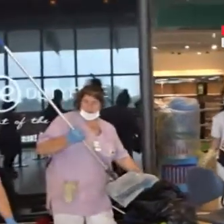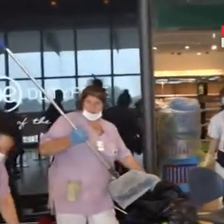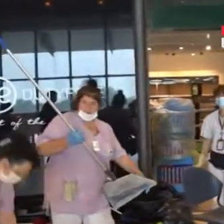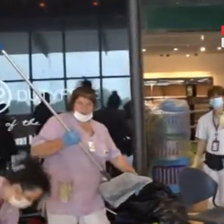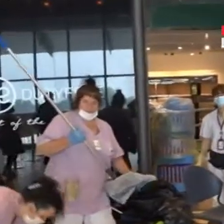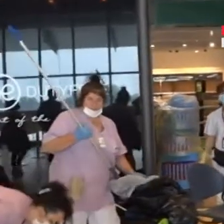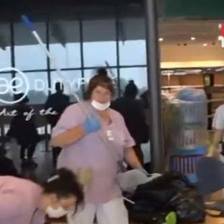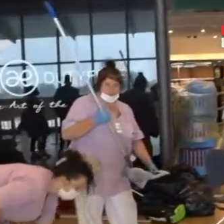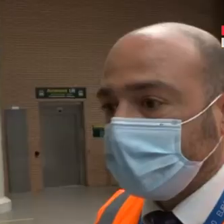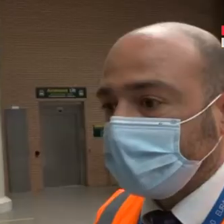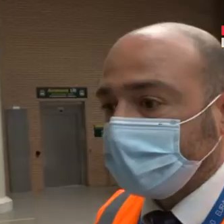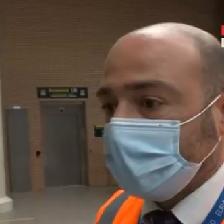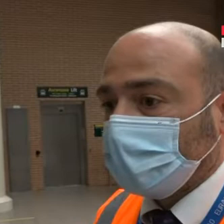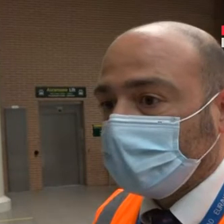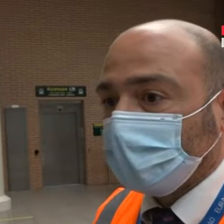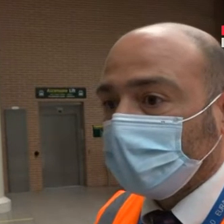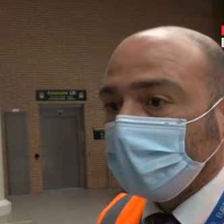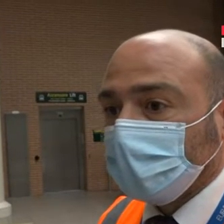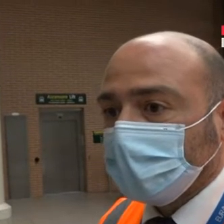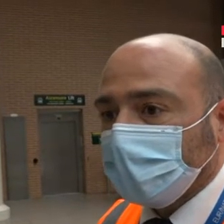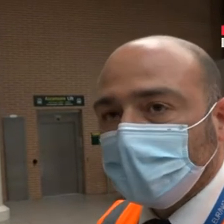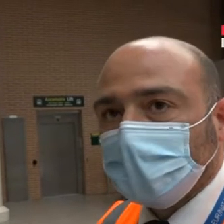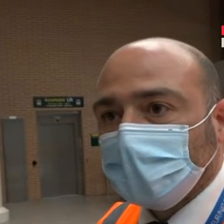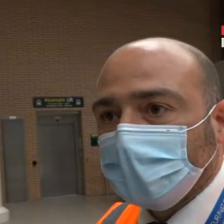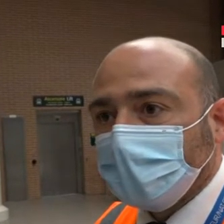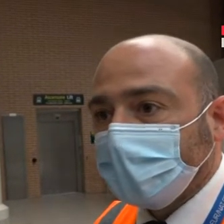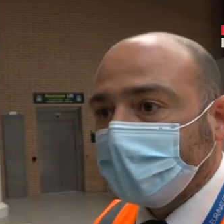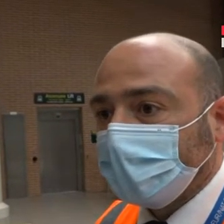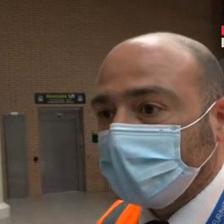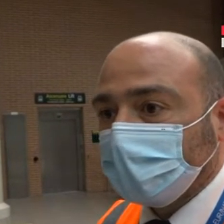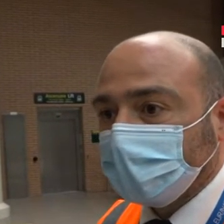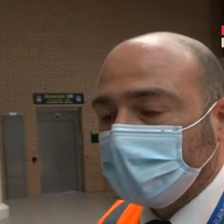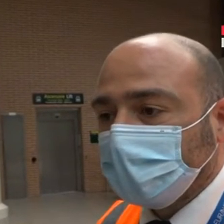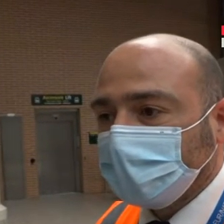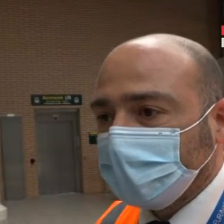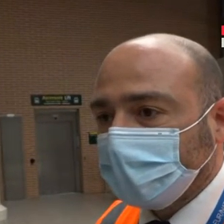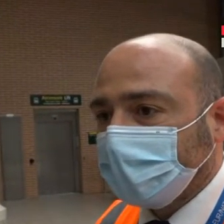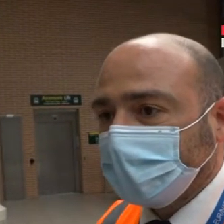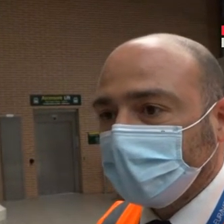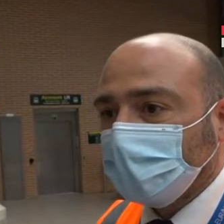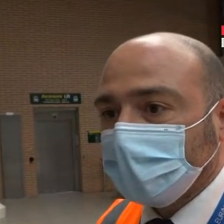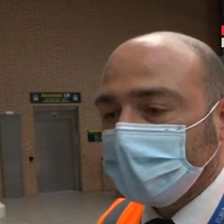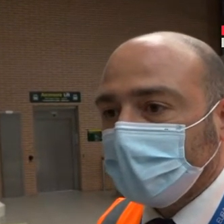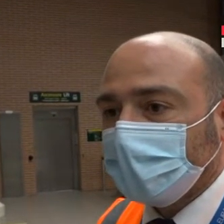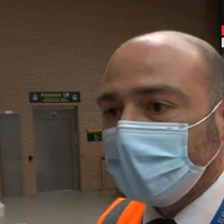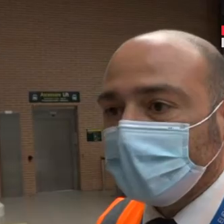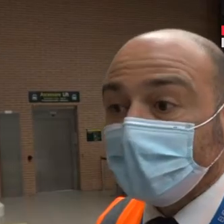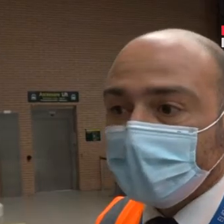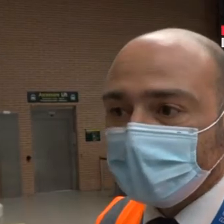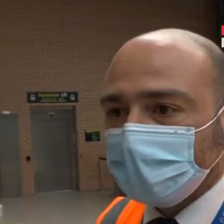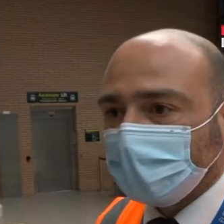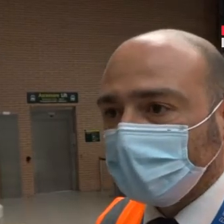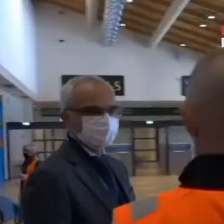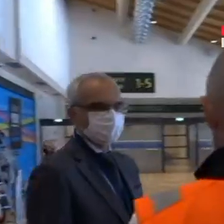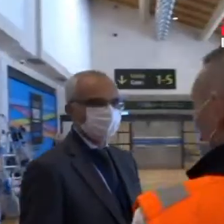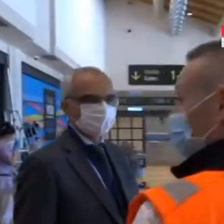Ministero della Salute. Stiamo monitorando le prenotazioni per vedere quale sarà il